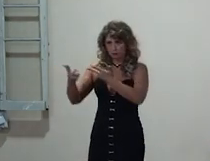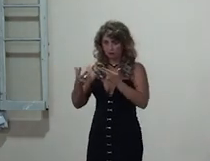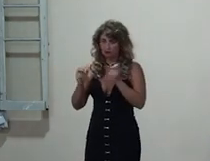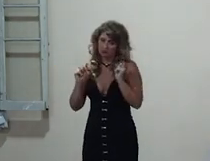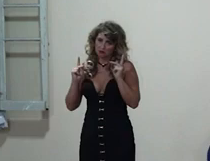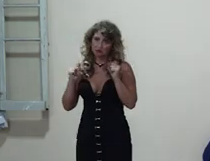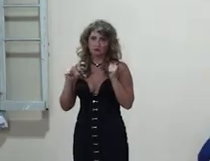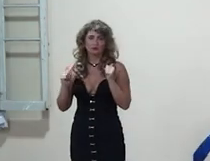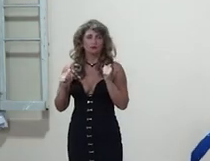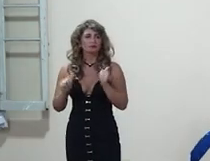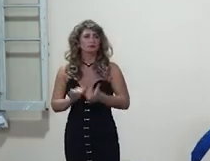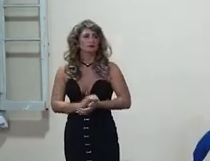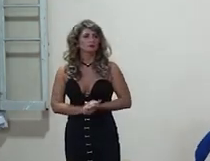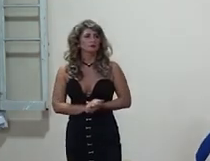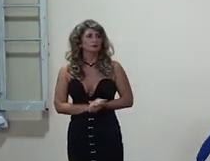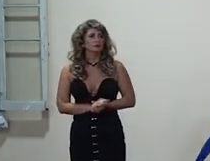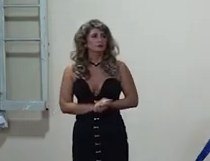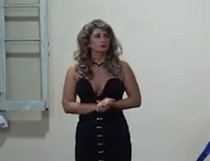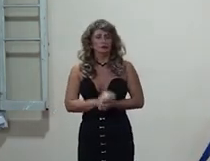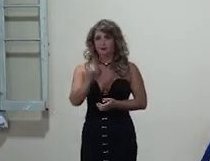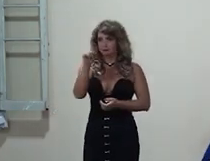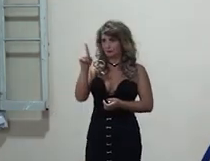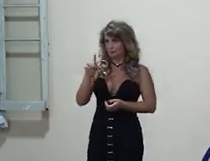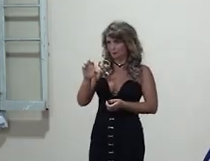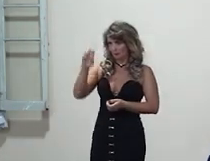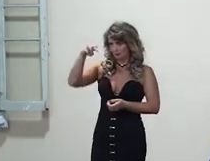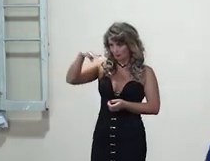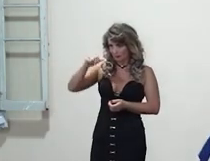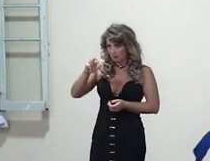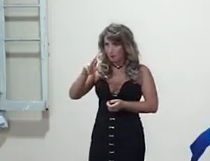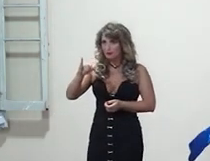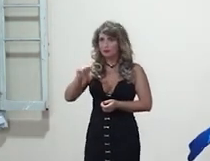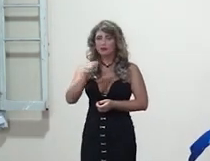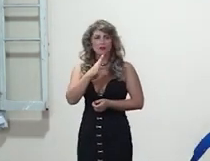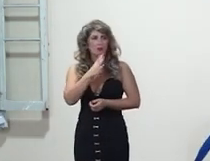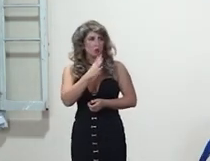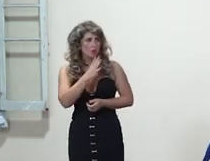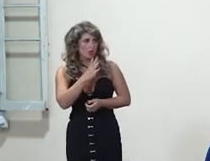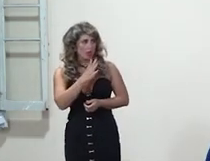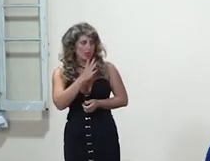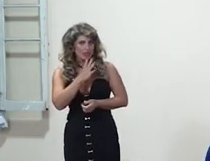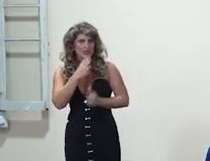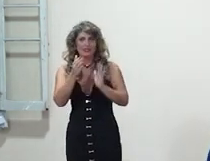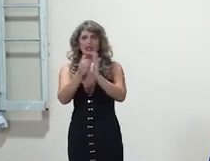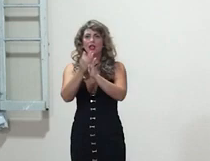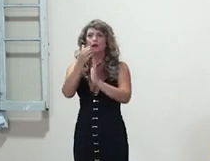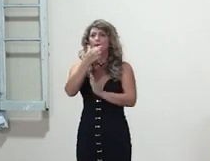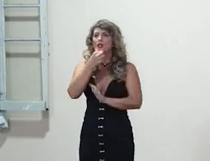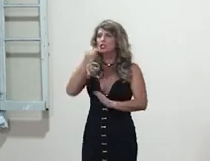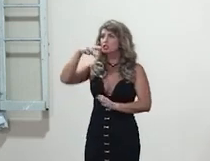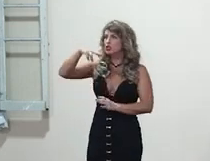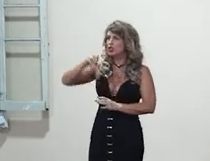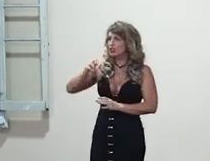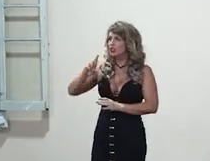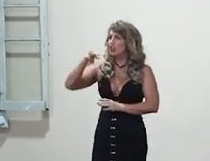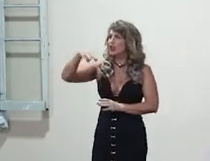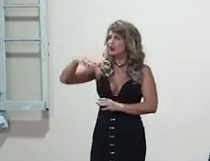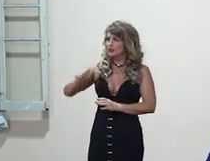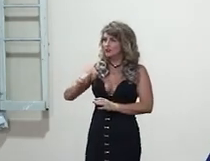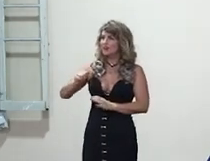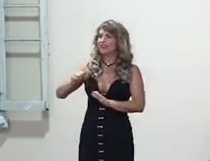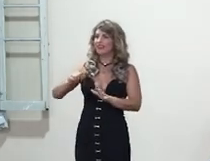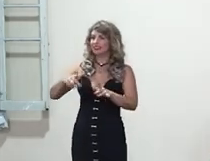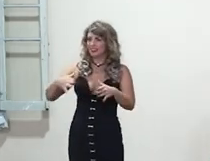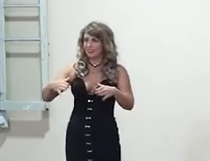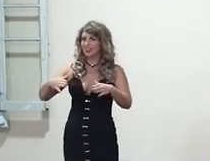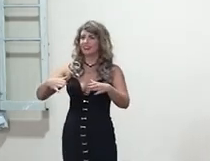bom. Zé Maria, que vocês conhecem, marido de Norma, da Casa do Barreado, né,